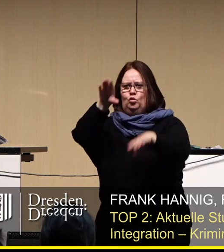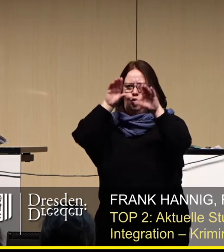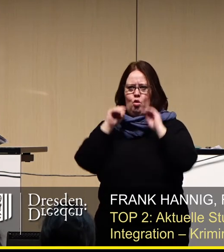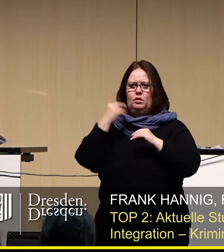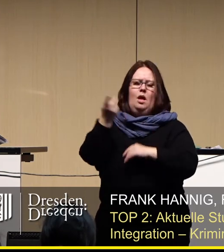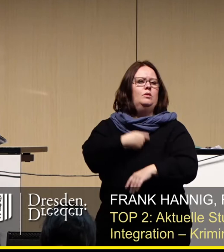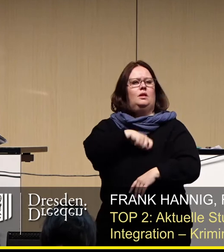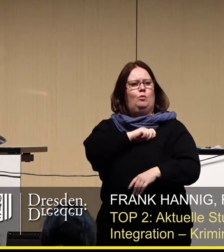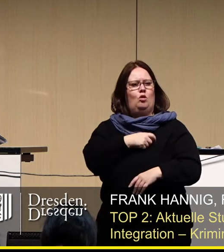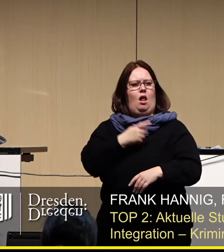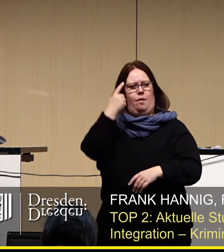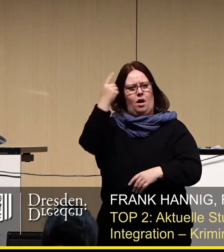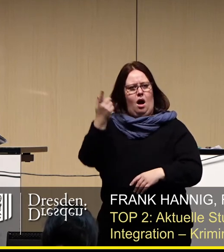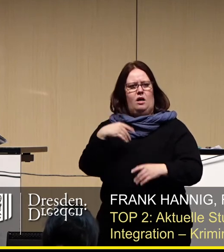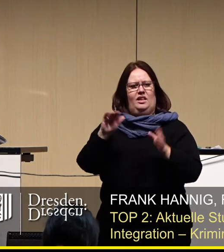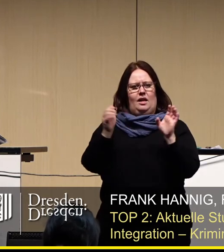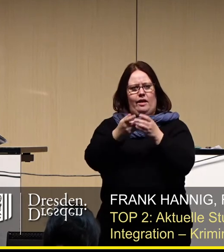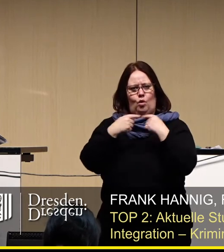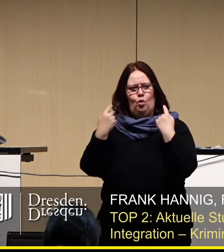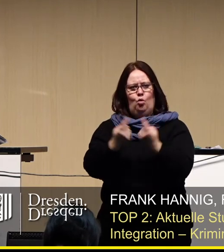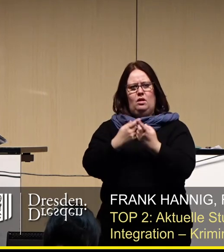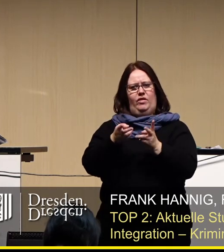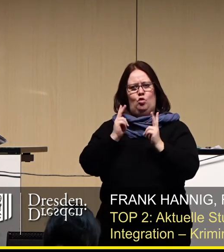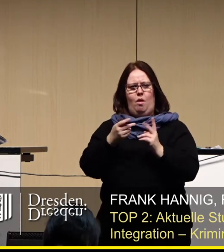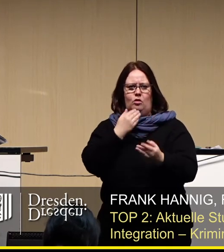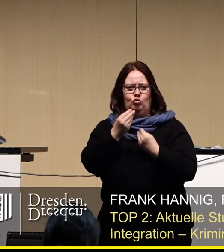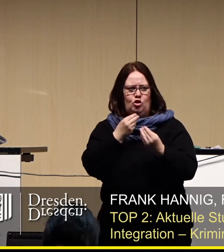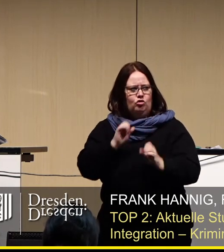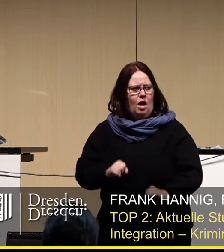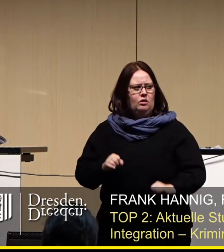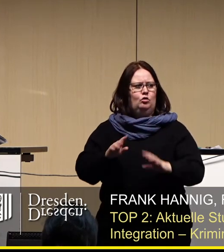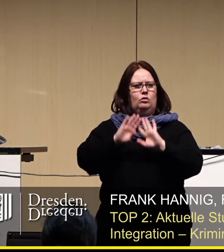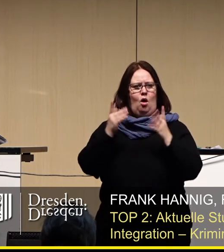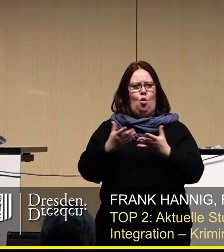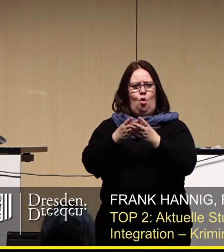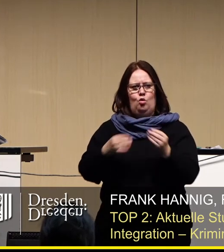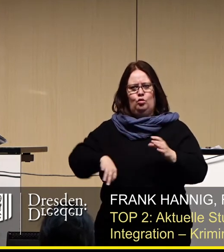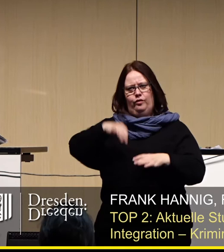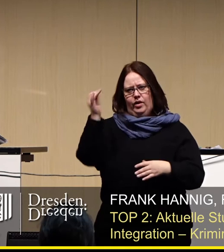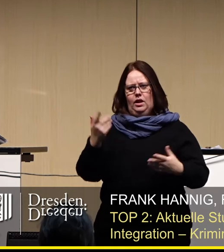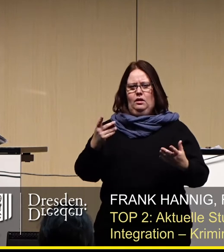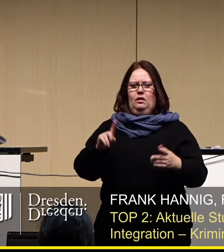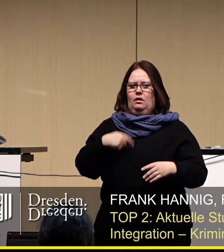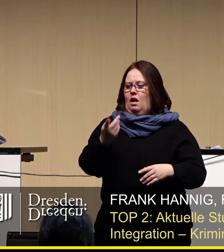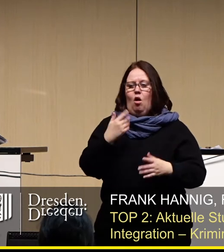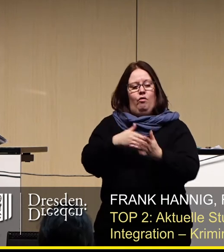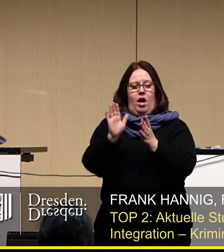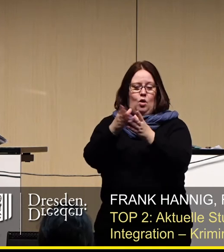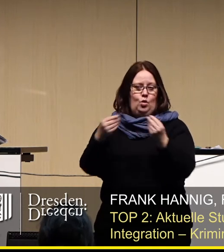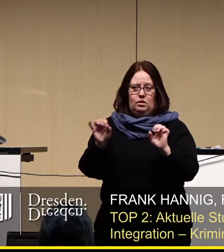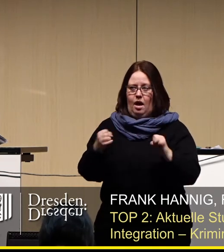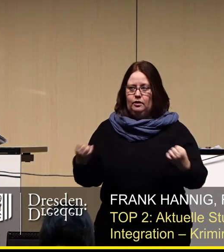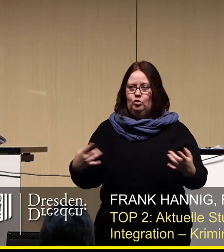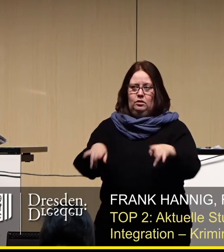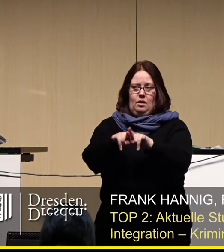wie im Kriminalpräventiven Rat zum Beispiel, in kleiner Runde, wo wir sehr sachlich reden können und versuchen können, Lösungsansätze zu finden, dann werden wir nicht weiterkommen, dann werden wir